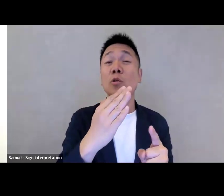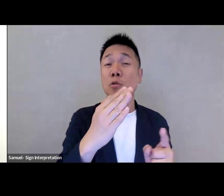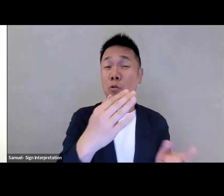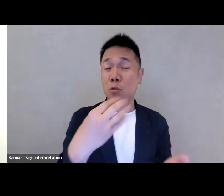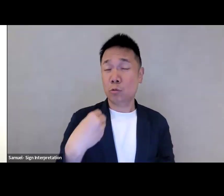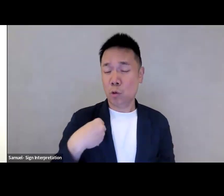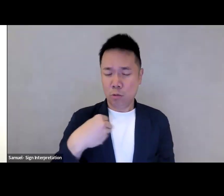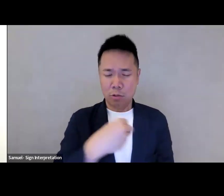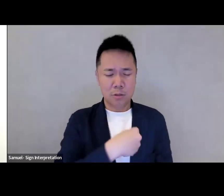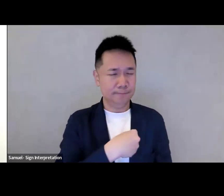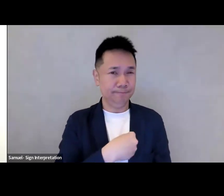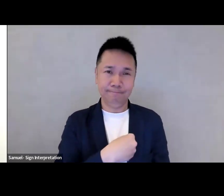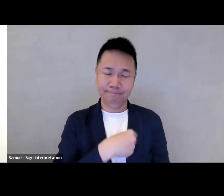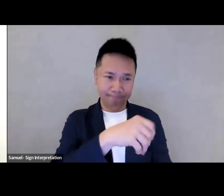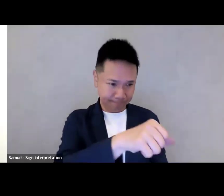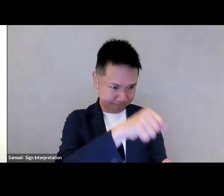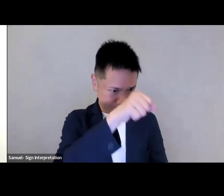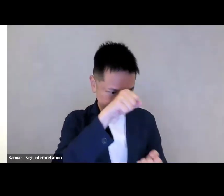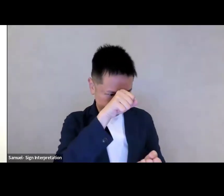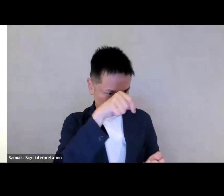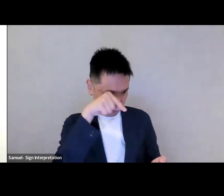的，